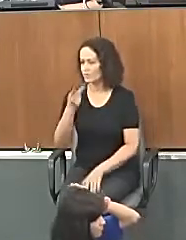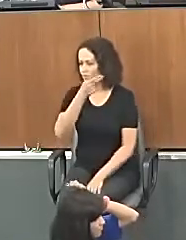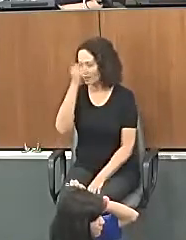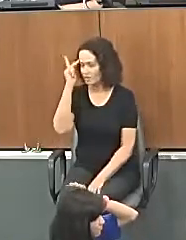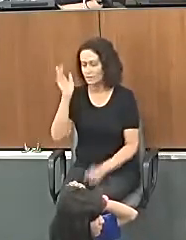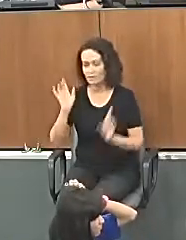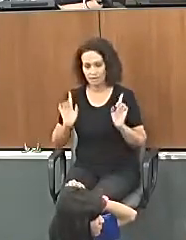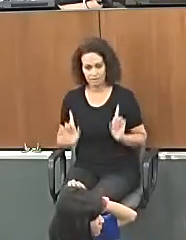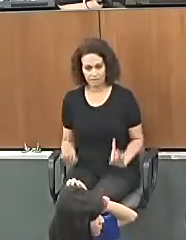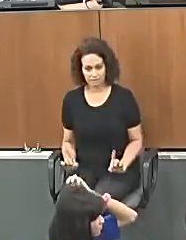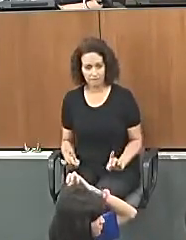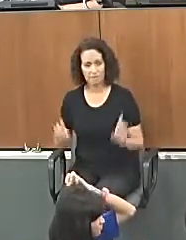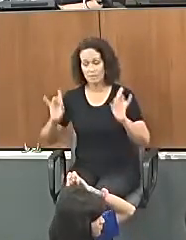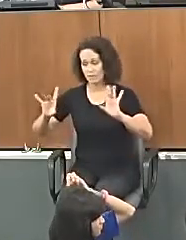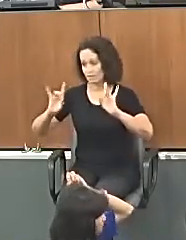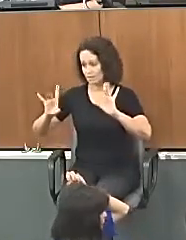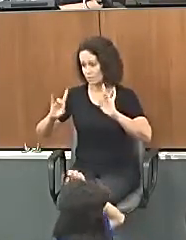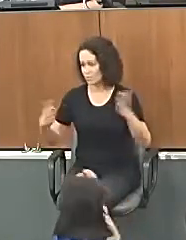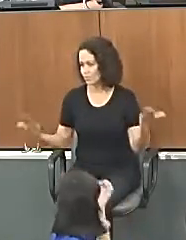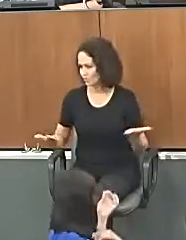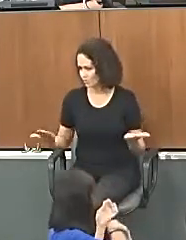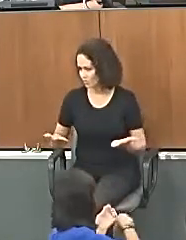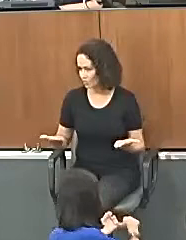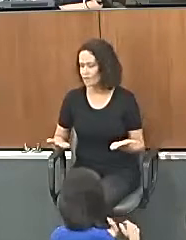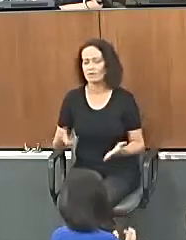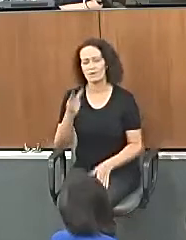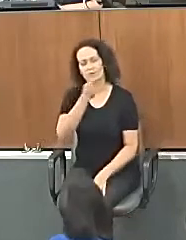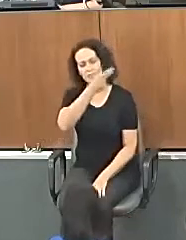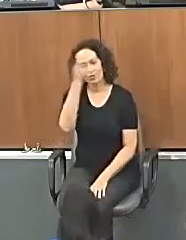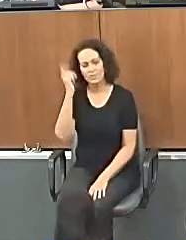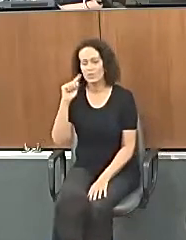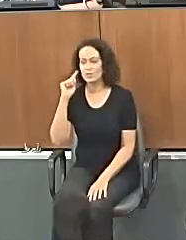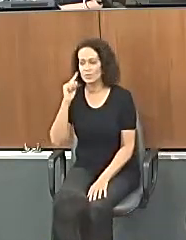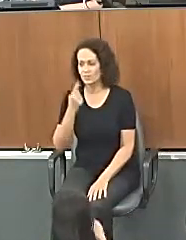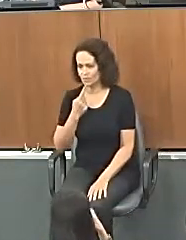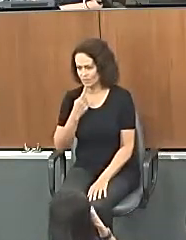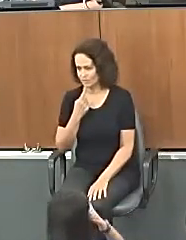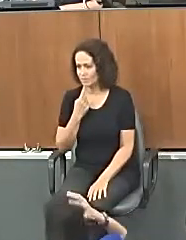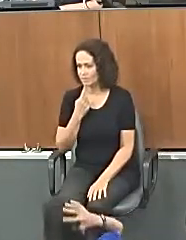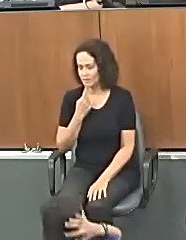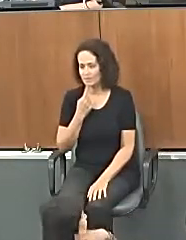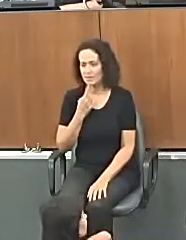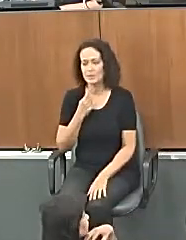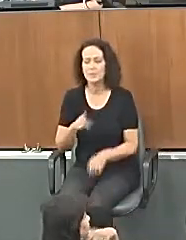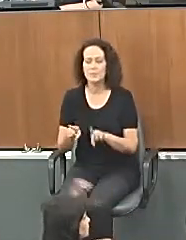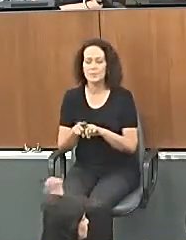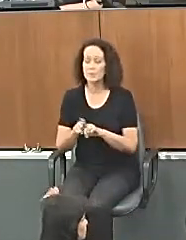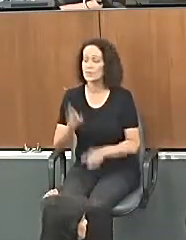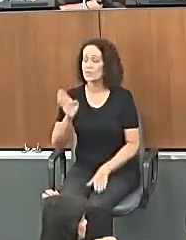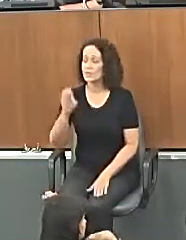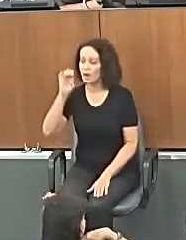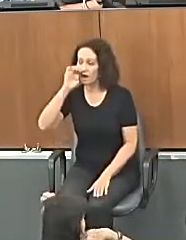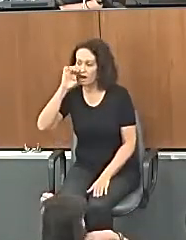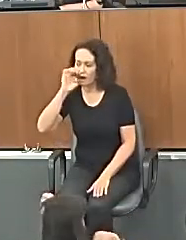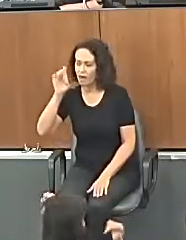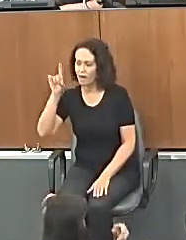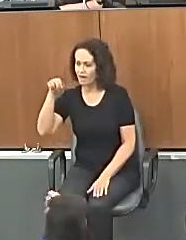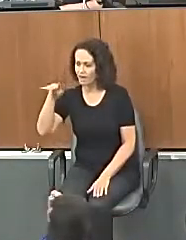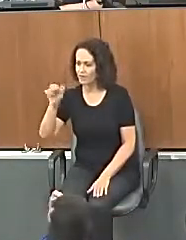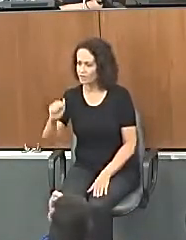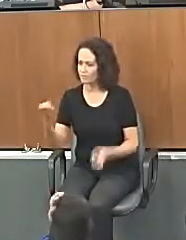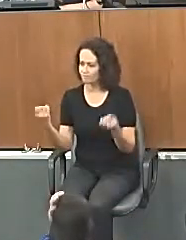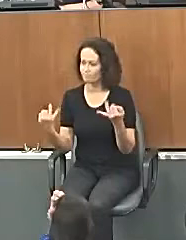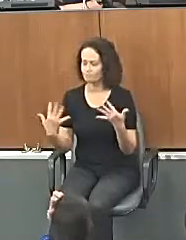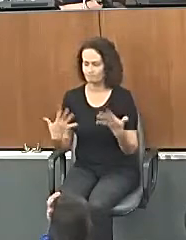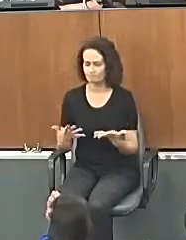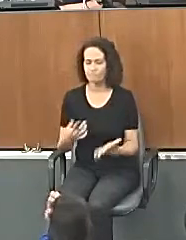hoje a quitamos tratando dos das pessoas com surdez e como disse a ela pode ter certeza etna